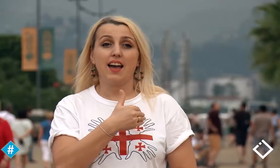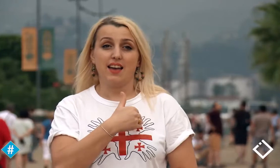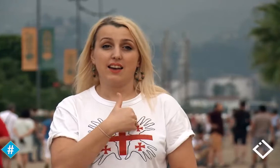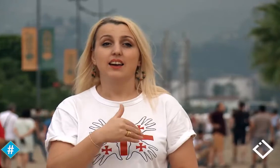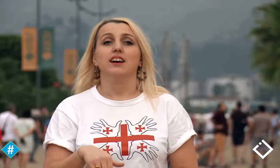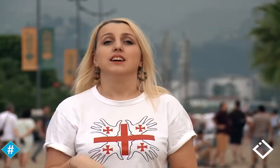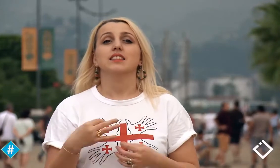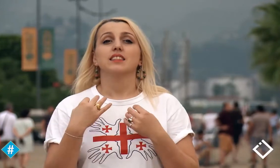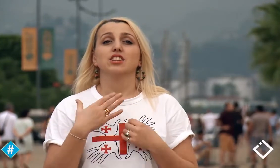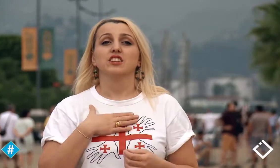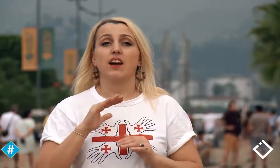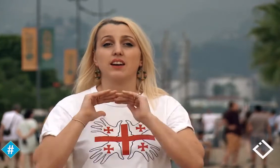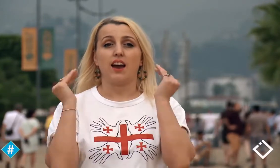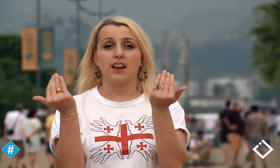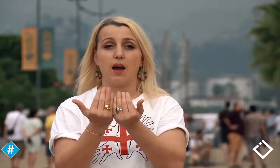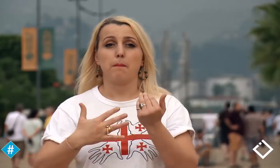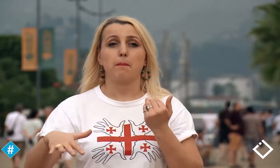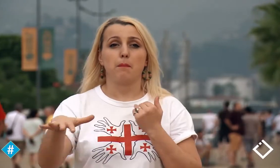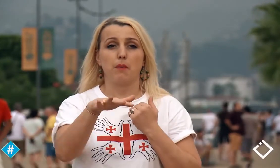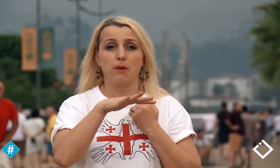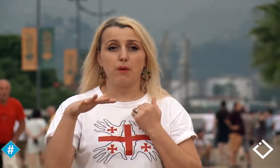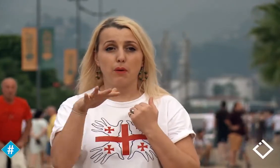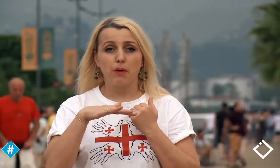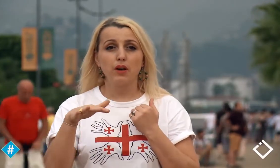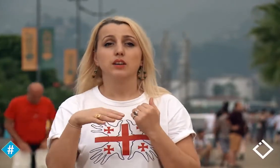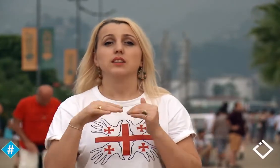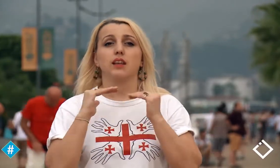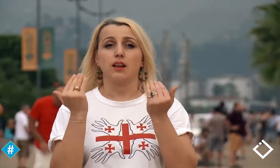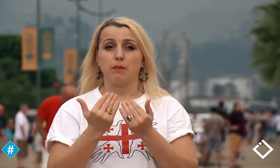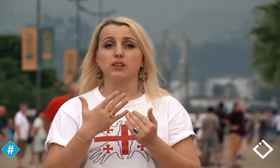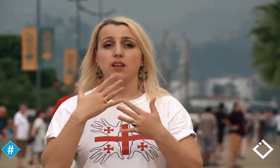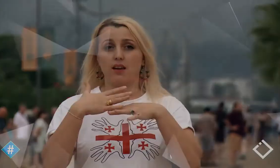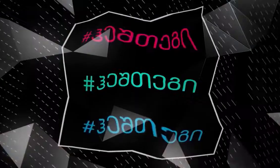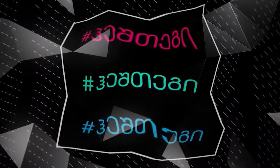აი ჩემს ირგვლივ გარემო იყოს ადაპტირებული.